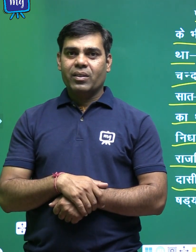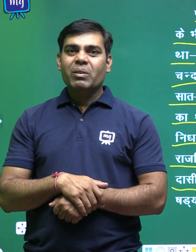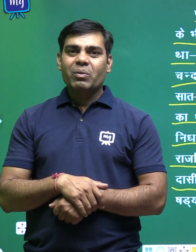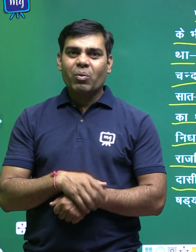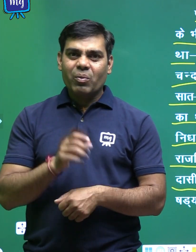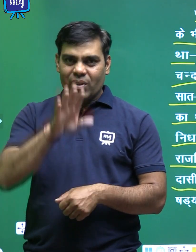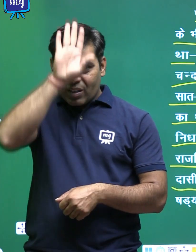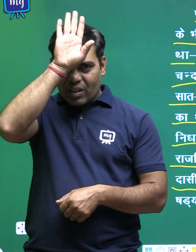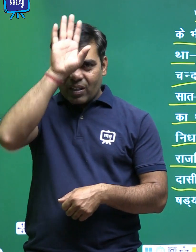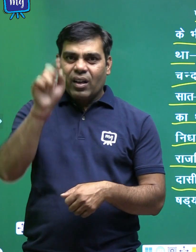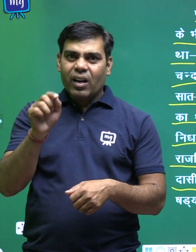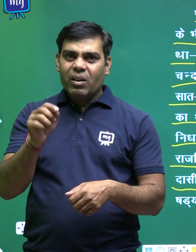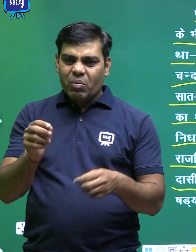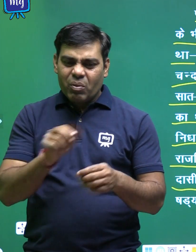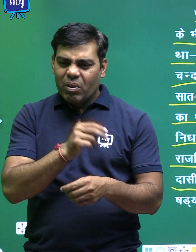पुत्र